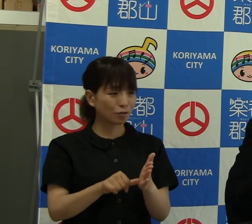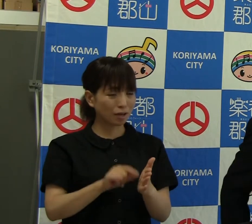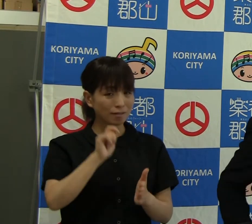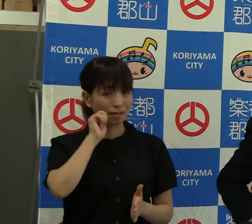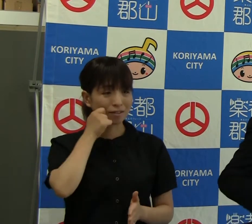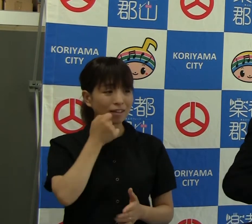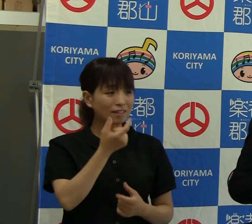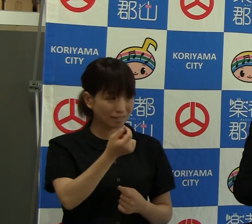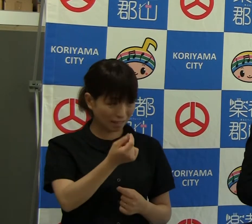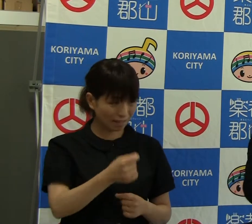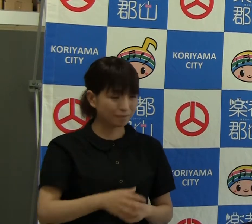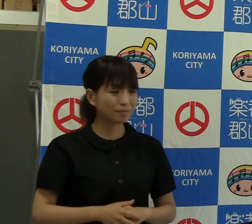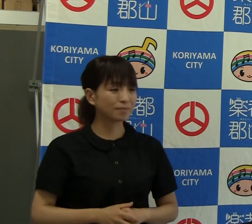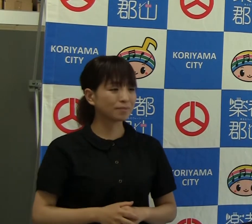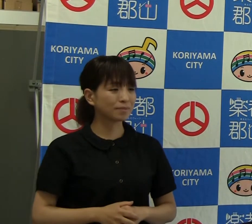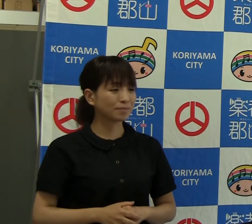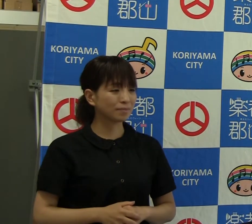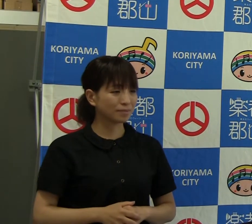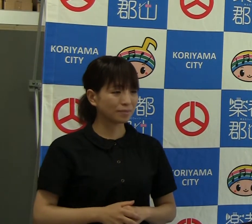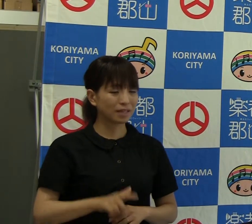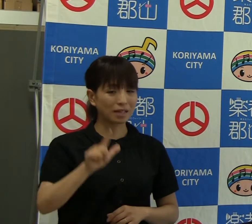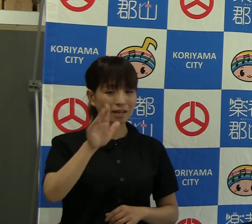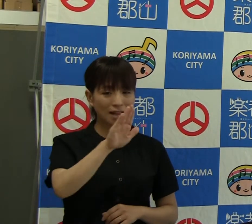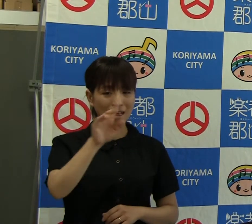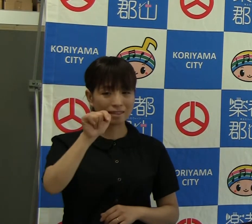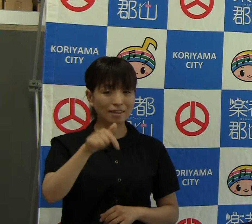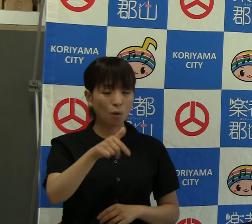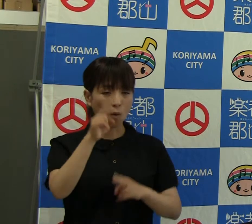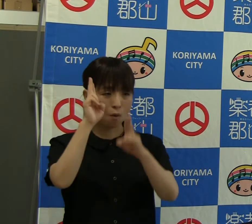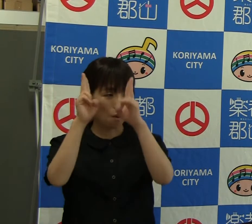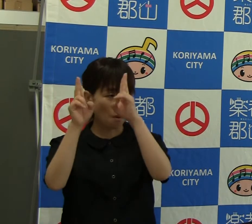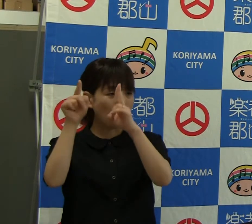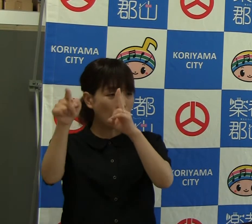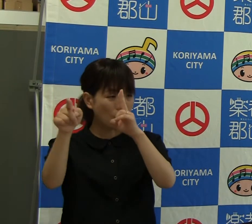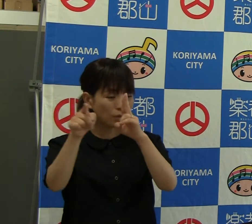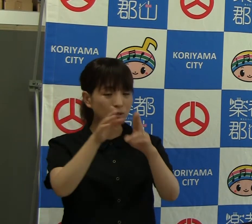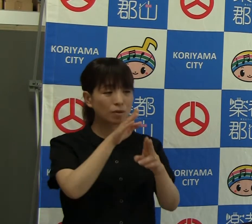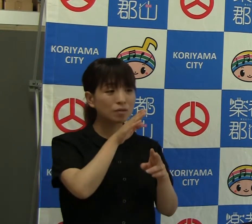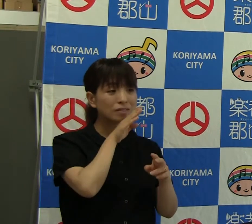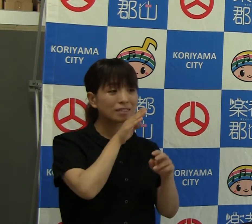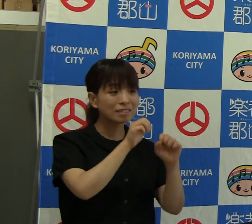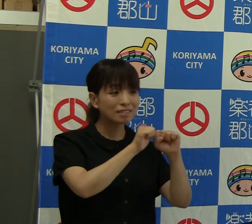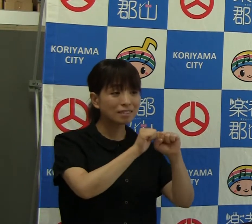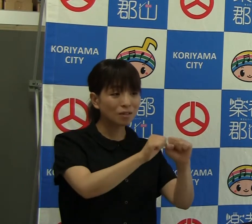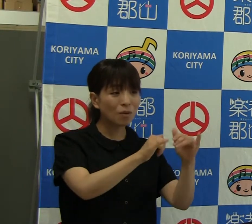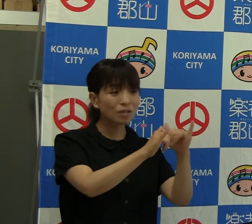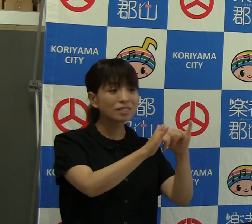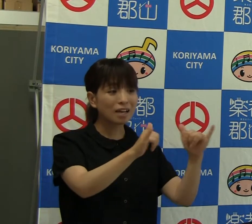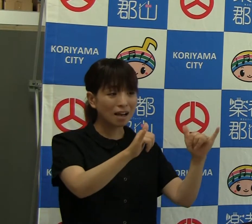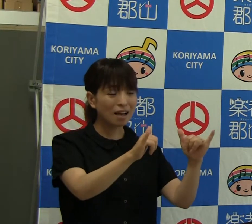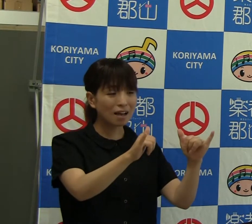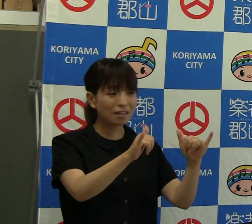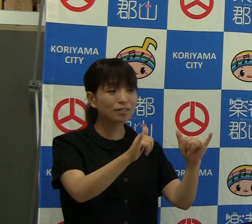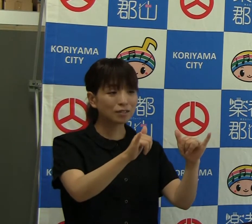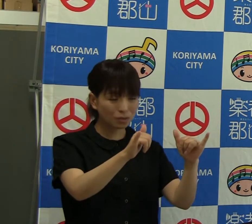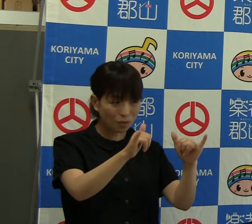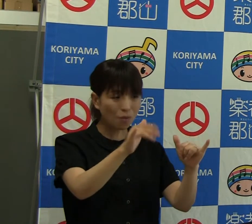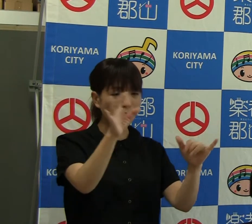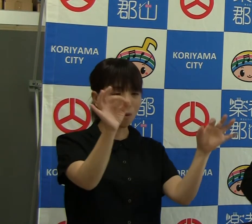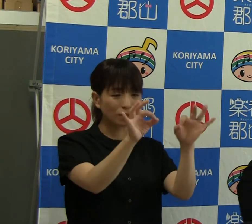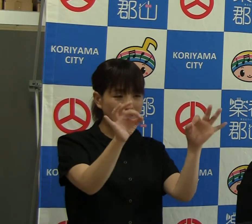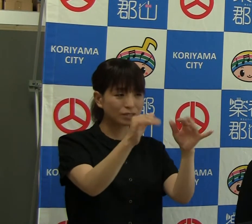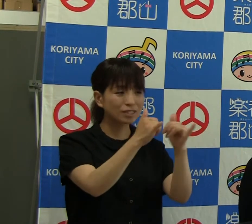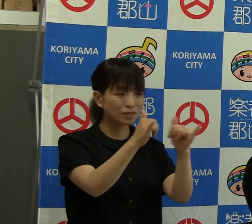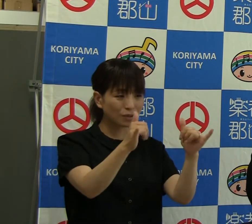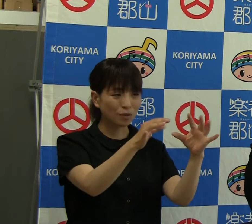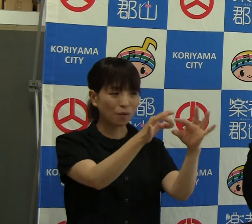ないですか。 これはもうあのレディホーさんと、手を挙げたクラウドファンディングで お金を募る人の関係ということですから、 は い、